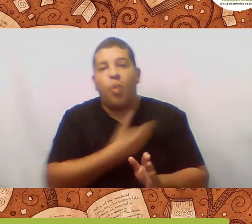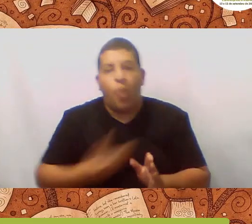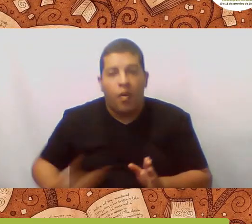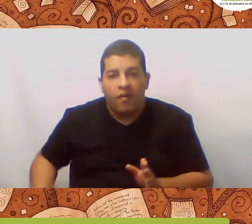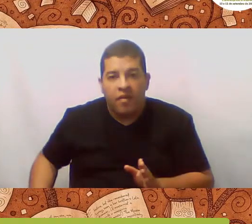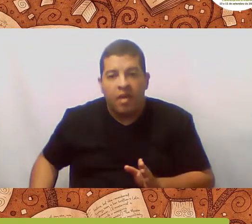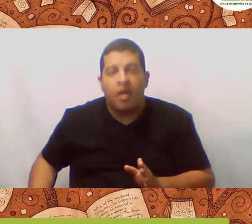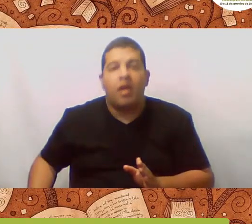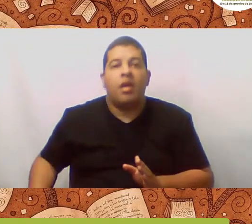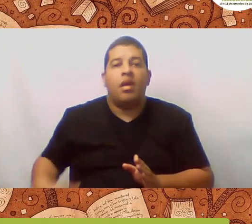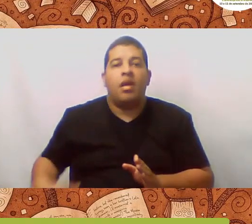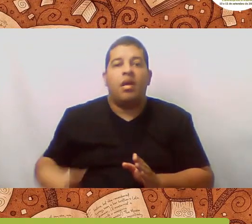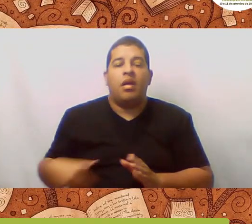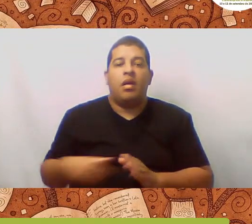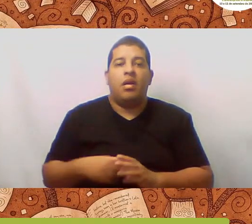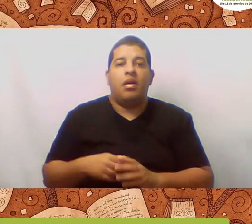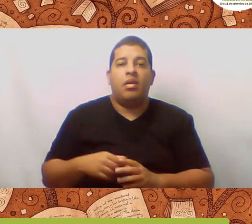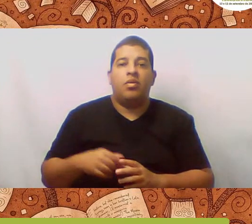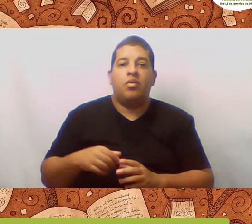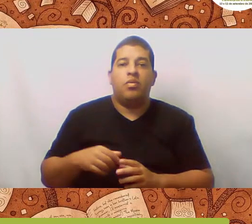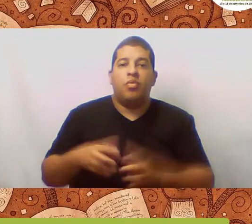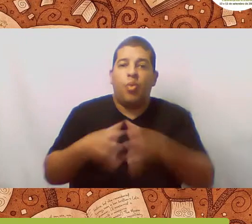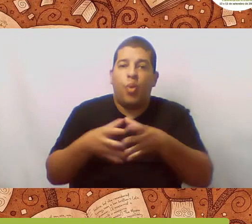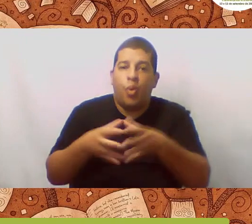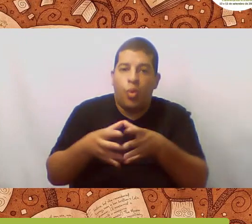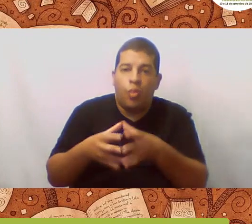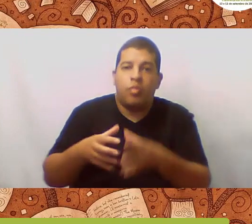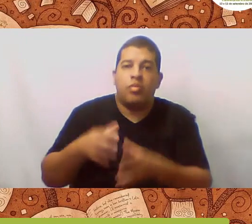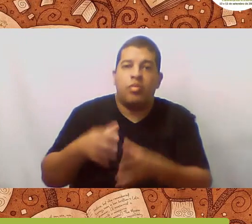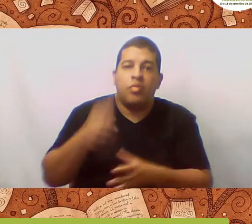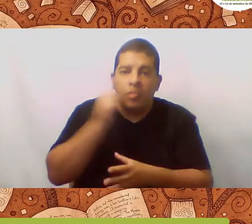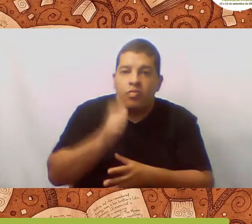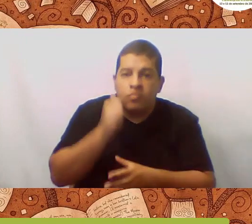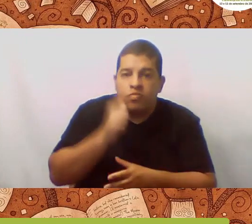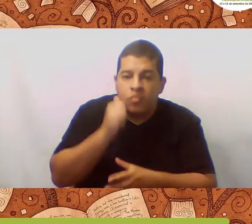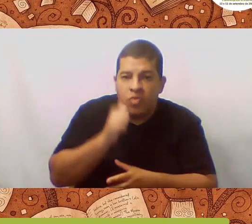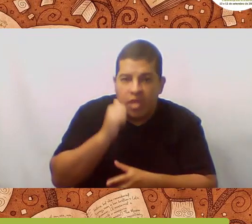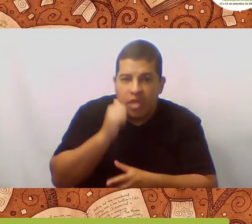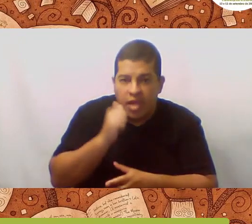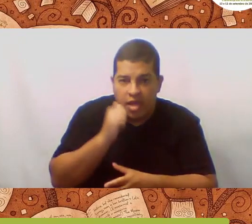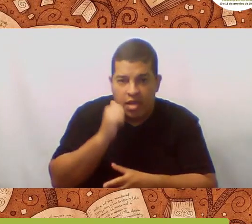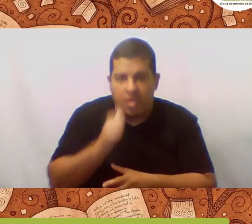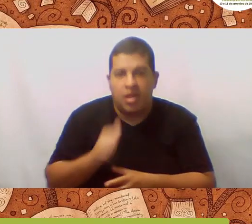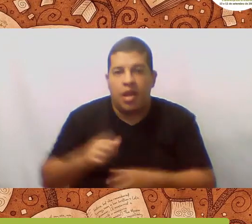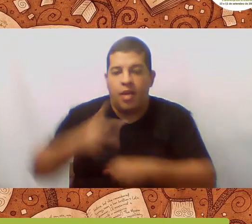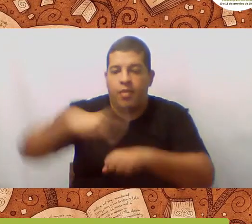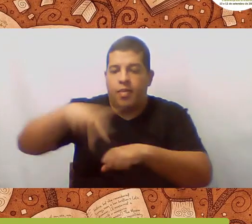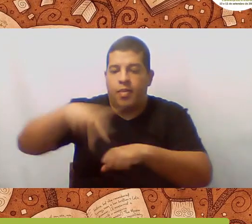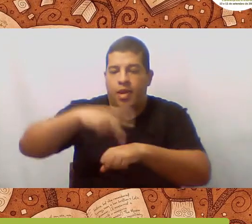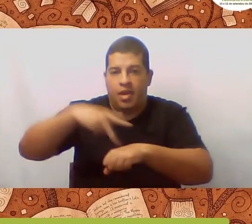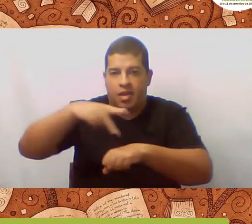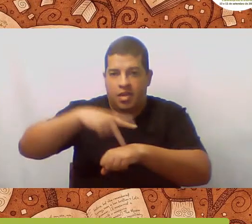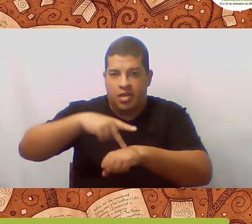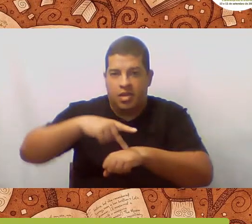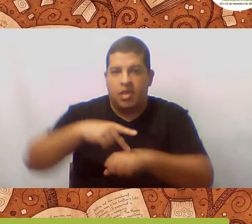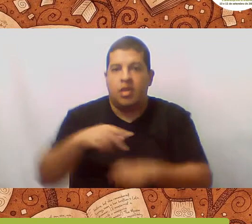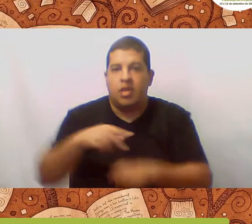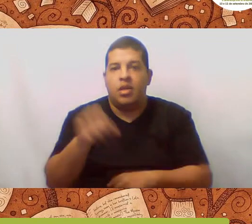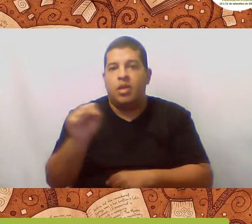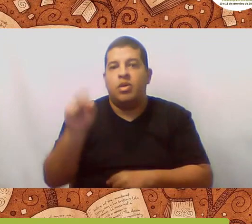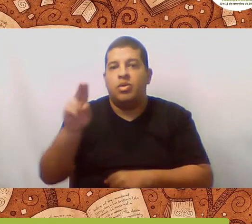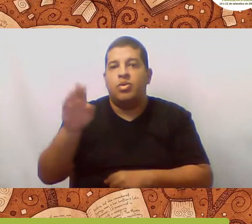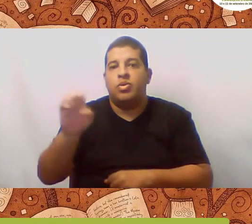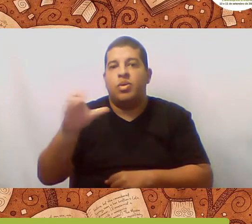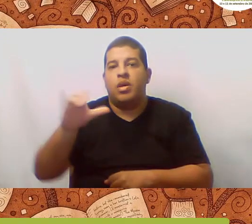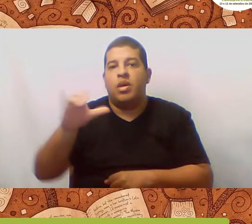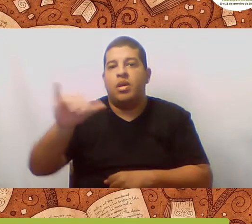atualmente ela ocupa o cargo na Organização das Nações Unidas em relação às mulheres,